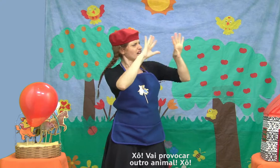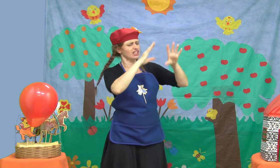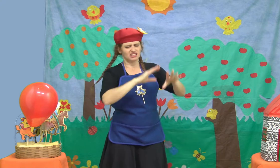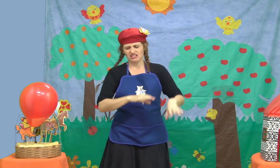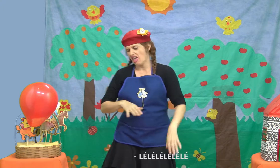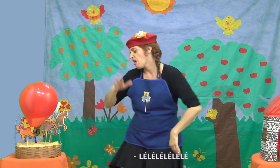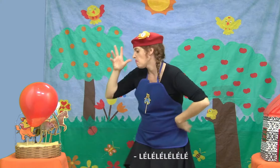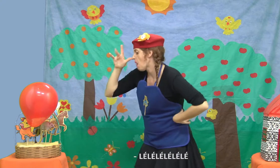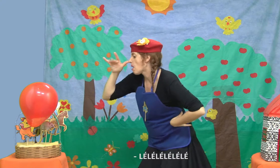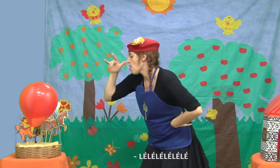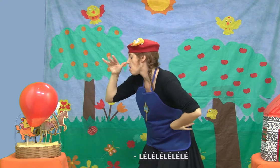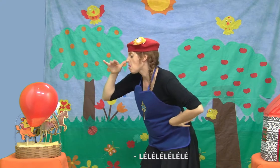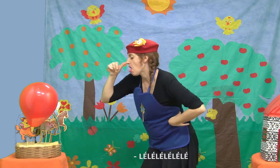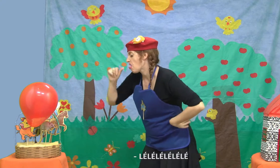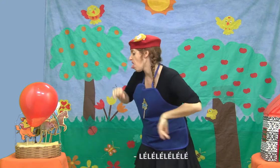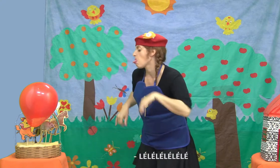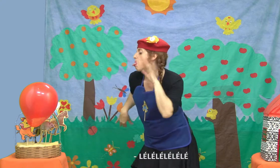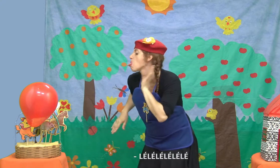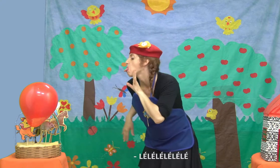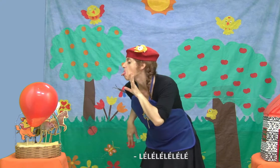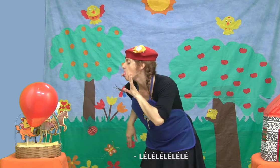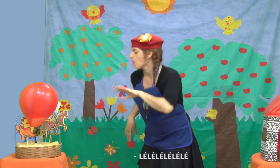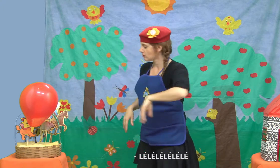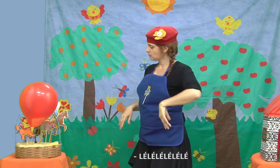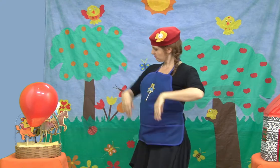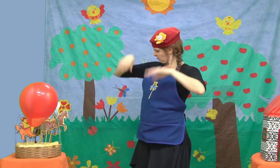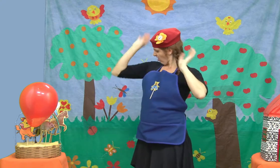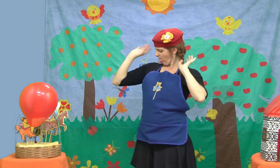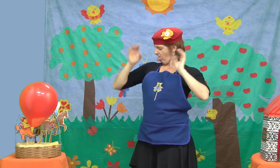ele liu wei olha